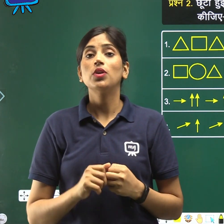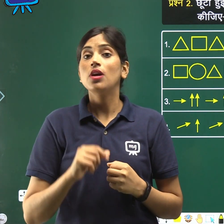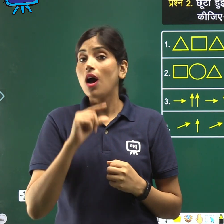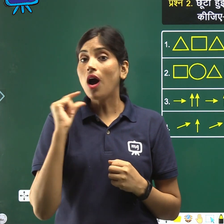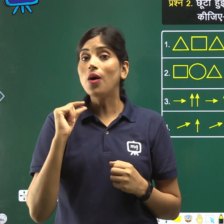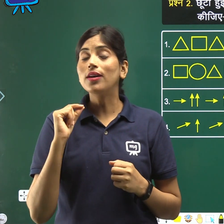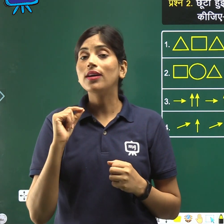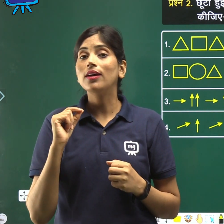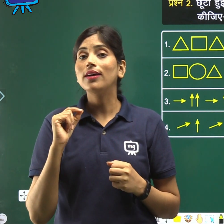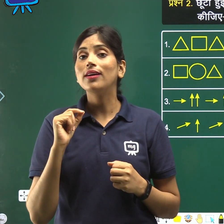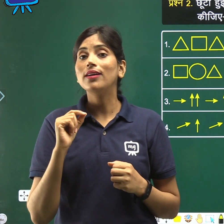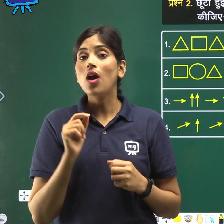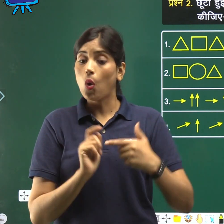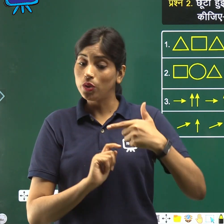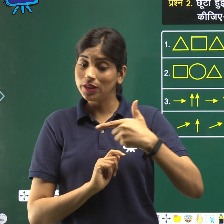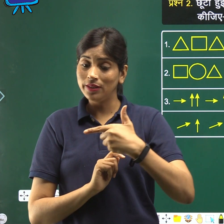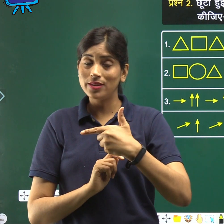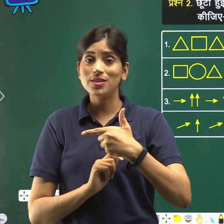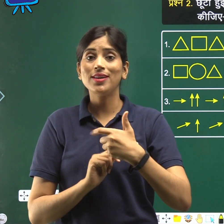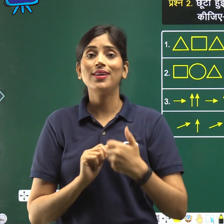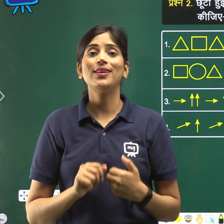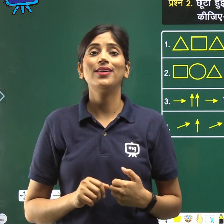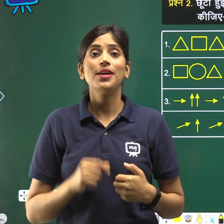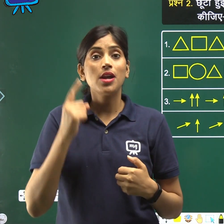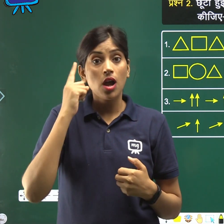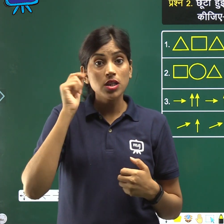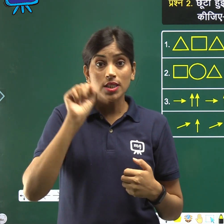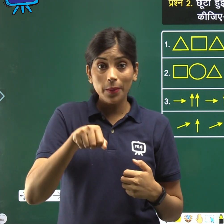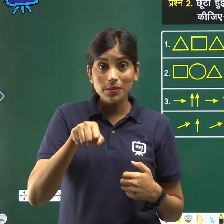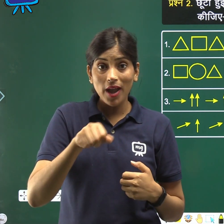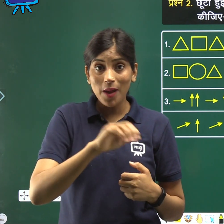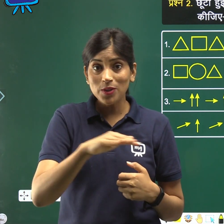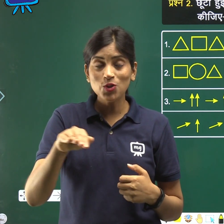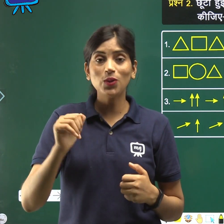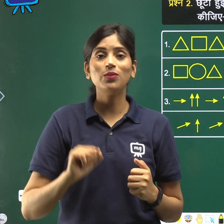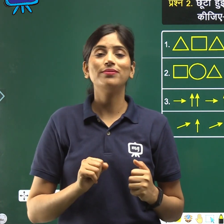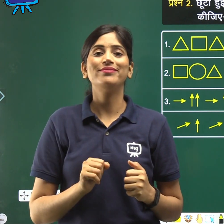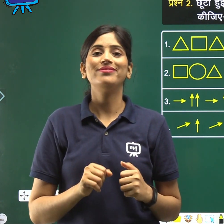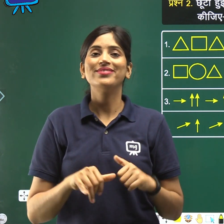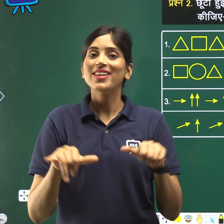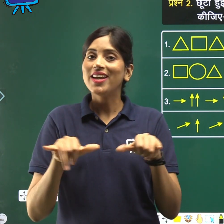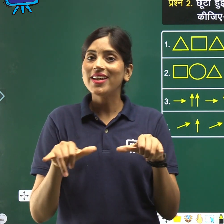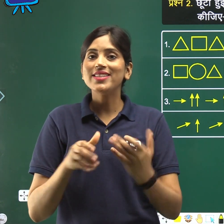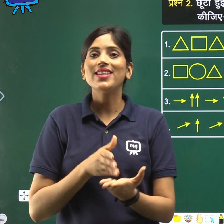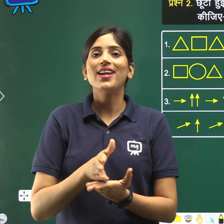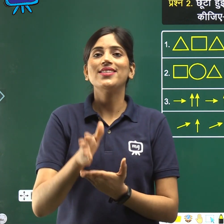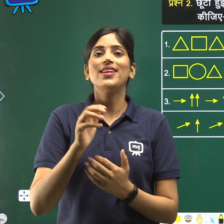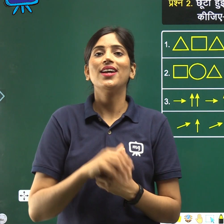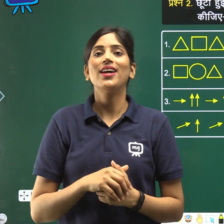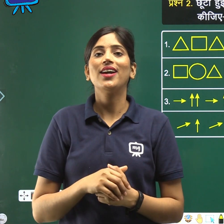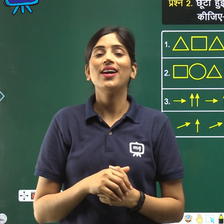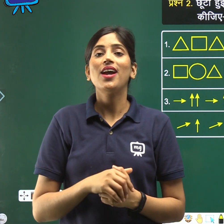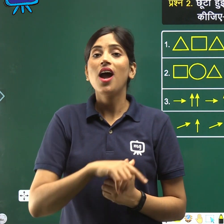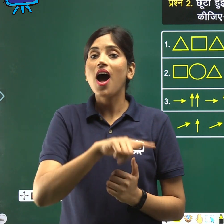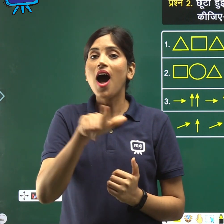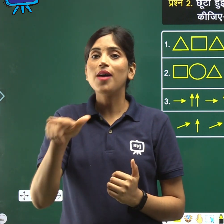और तिरछा। समझ में आया बच्चों? इसी तरह से आप